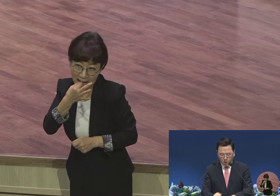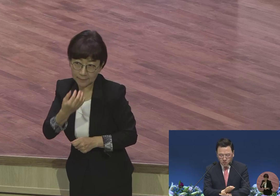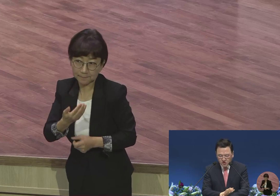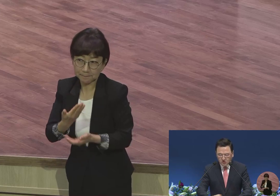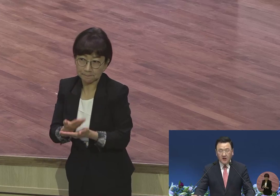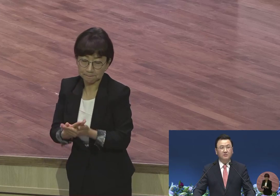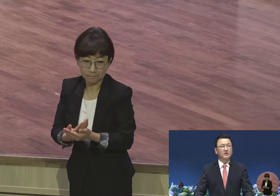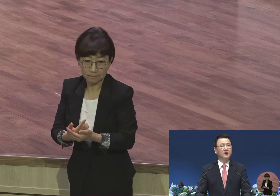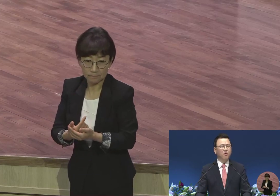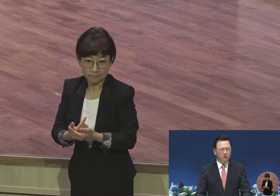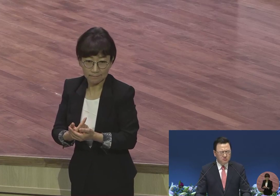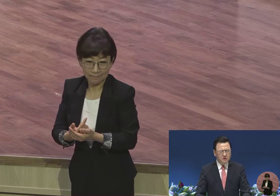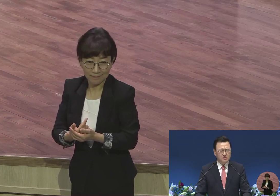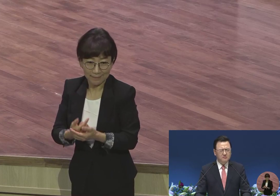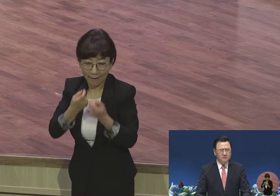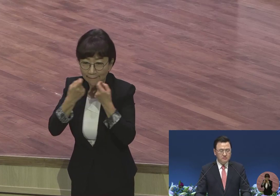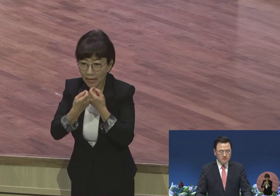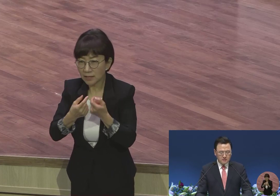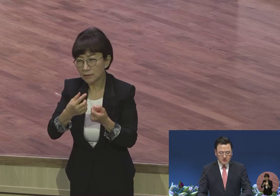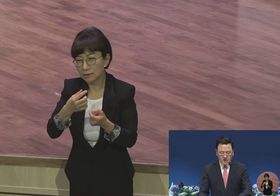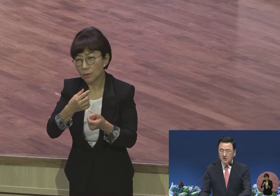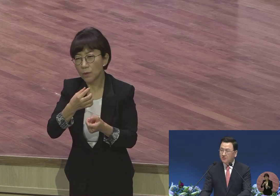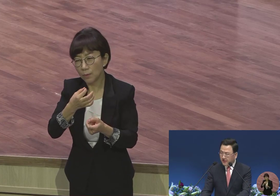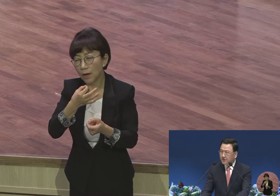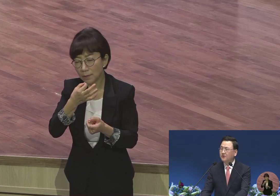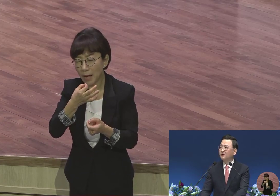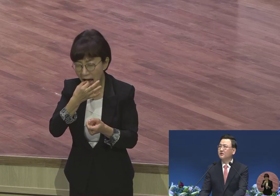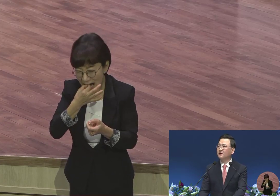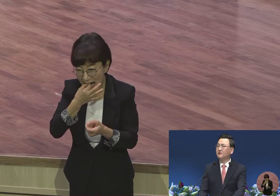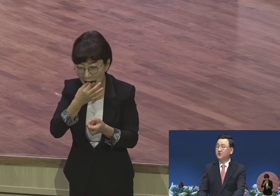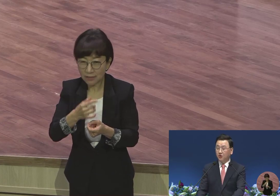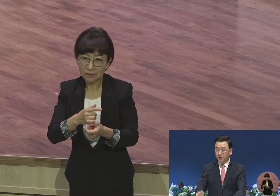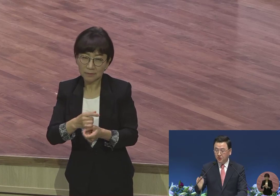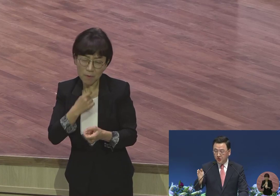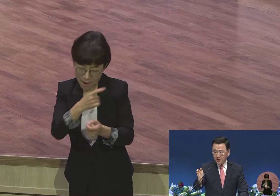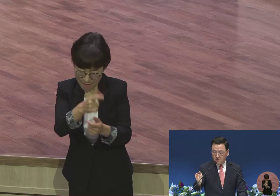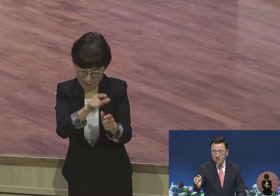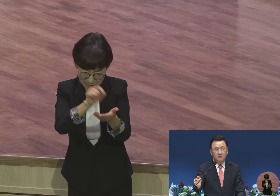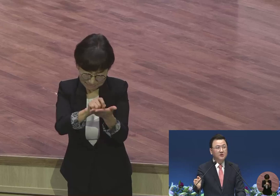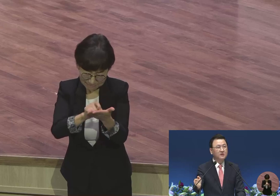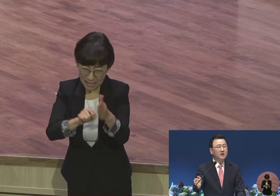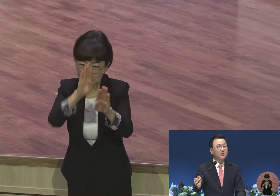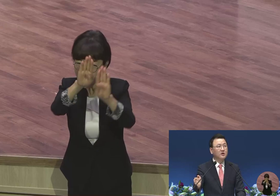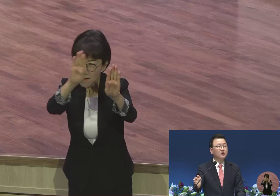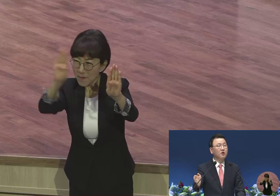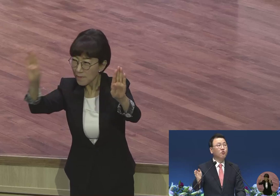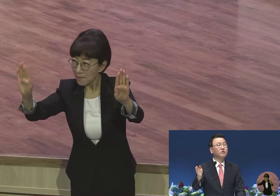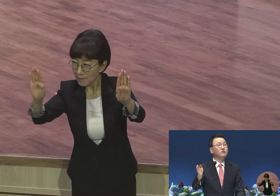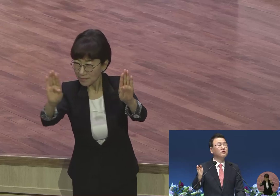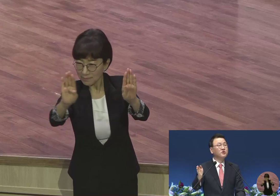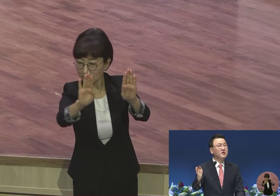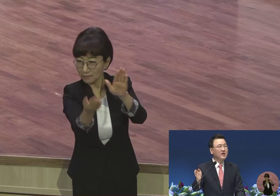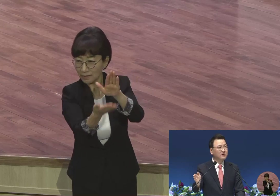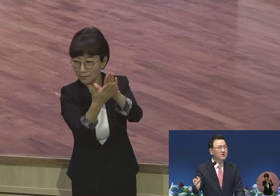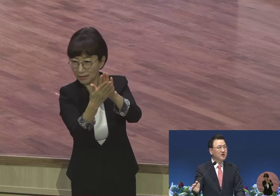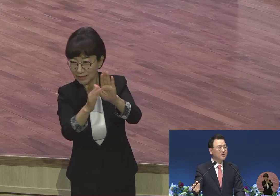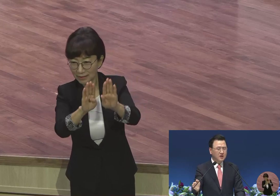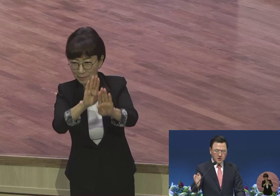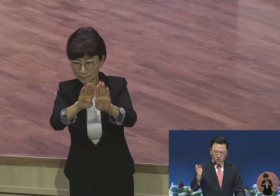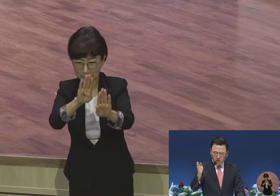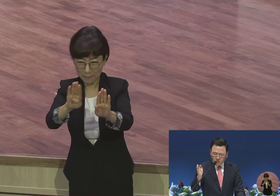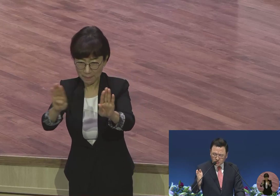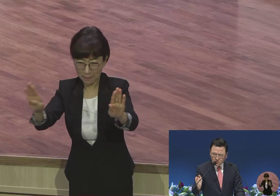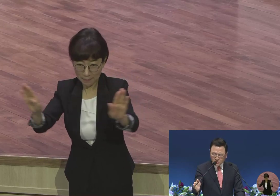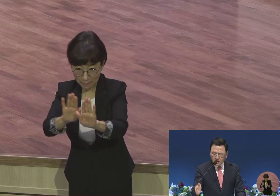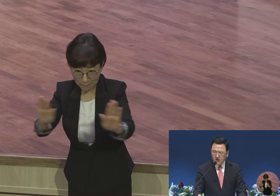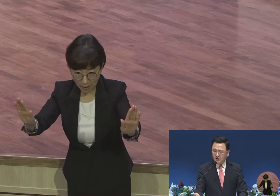종교입니다. 복음은 그런 게 아닙니다. 복음은 1장 8절이거든요. 성령이 너에게 임하시면 너가 권능이 임할 것이다.